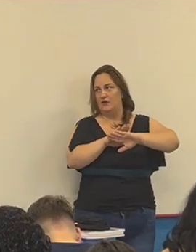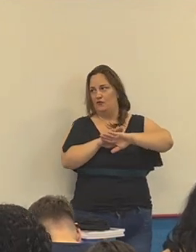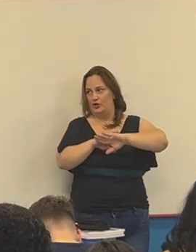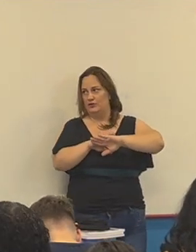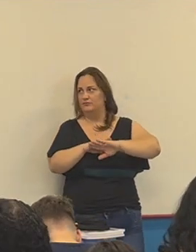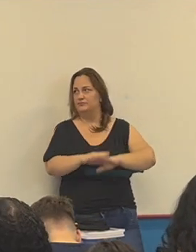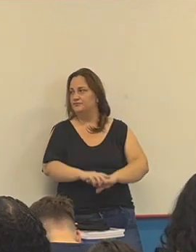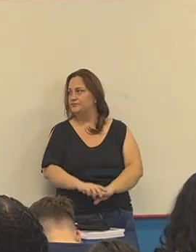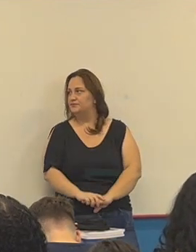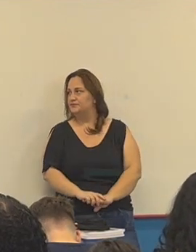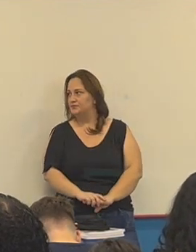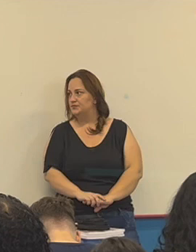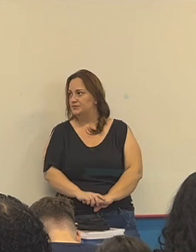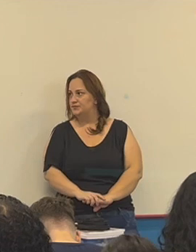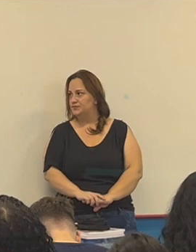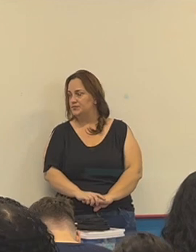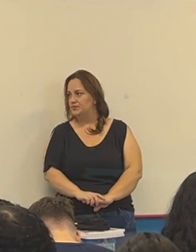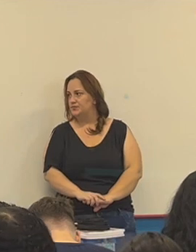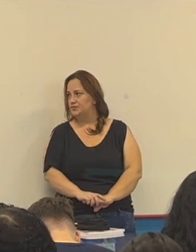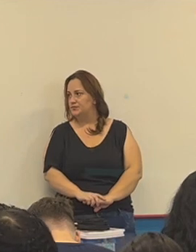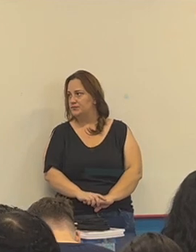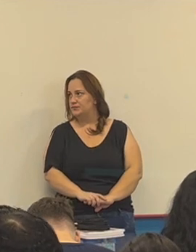entendeu?